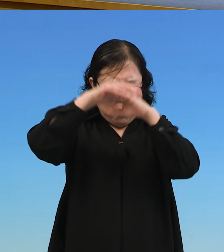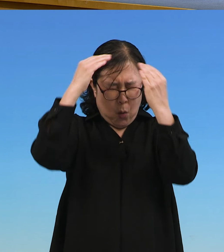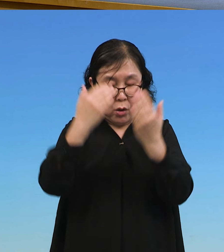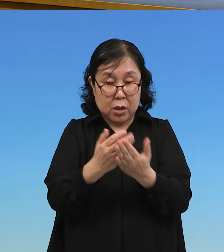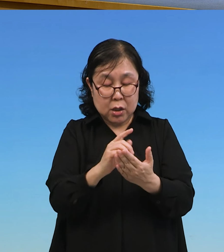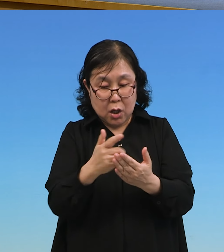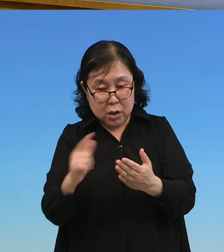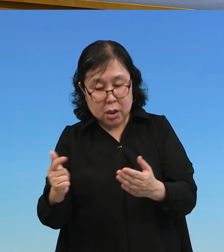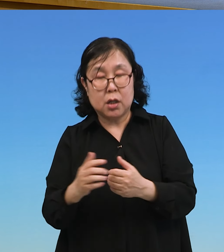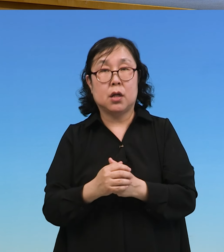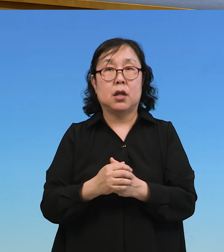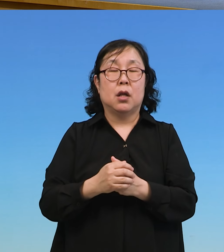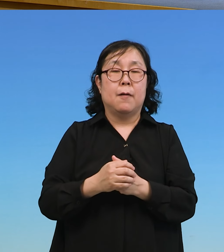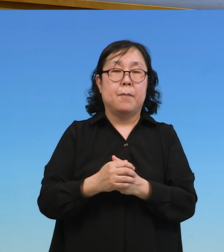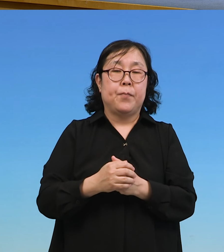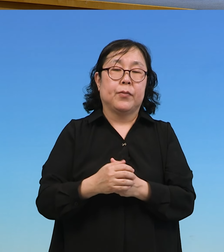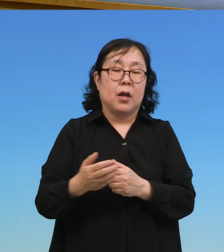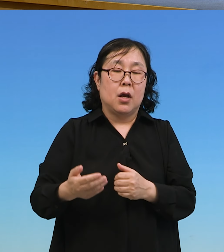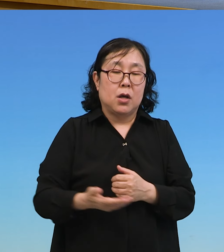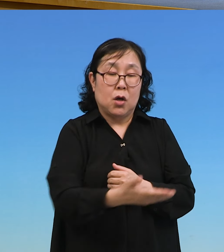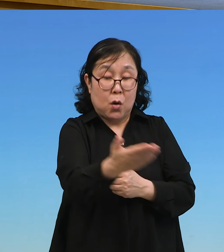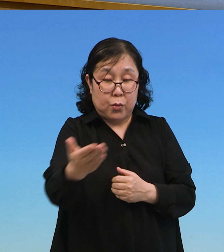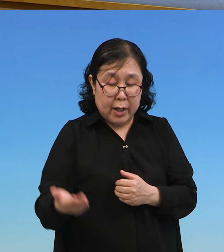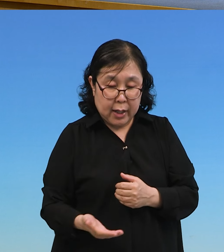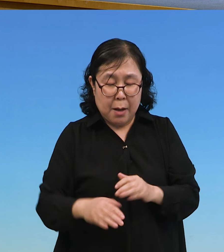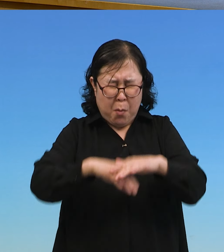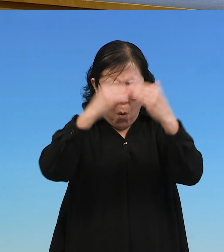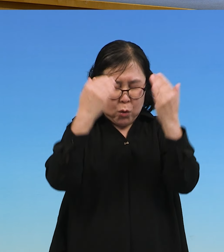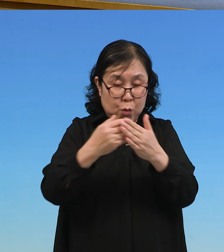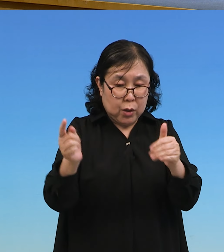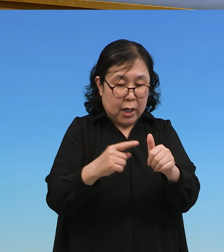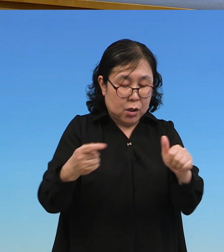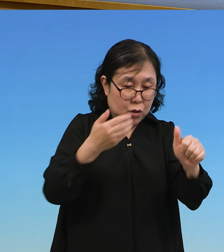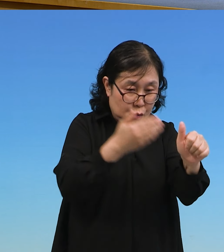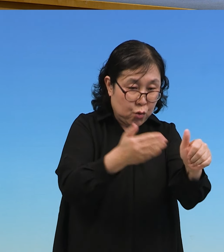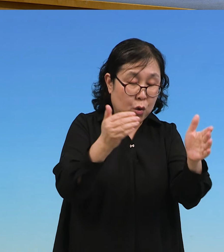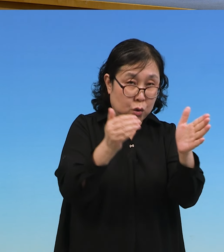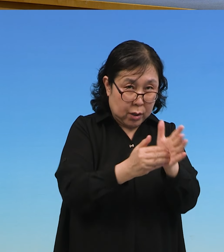집에서나 그리낌 없이 여러분에게 전하여 가르치고.